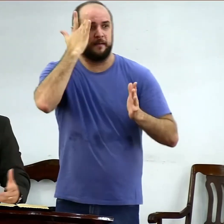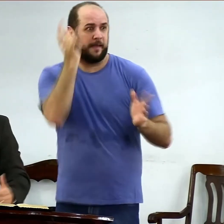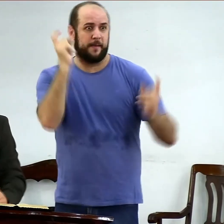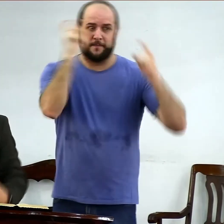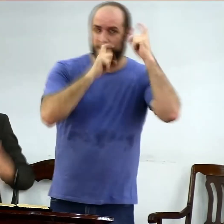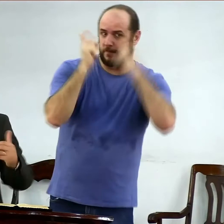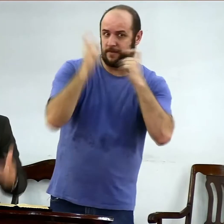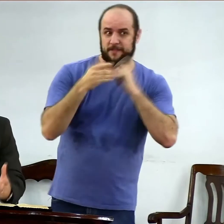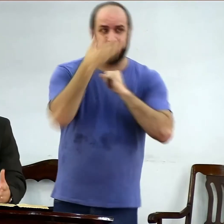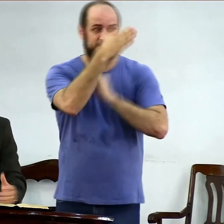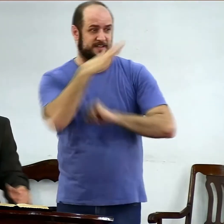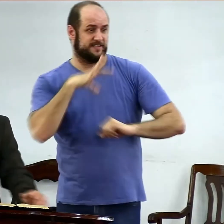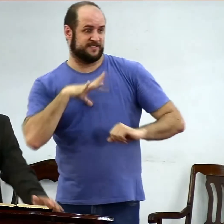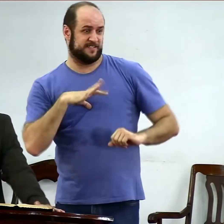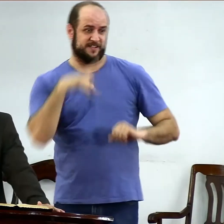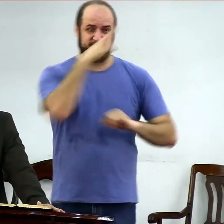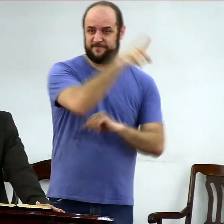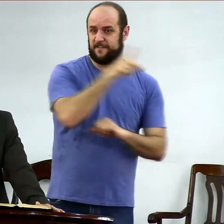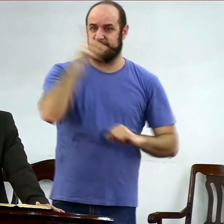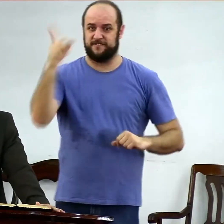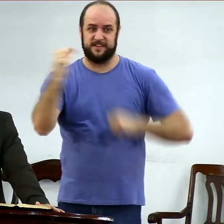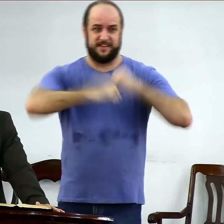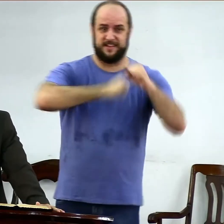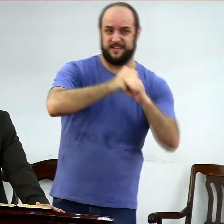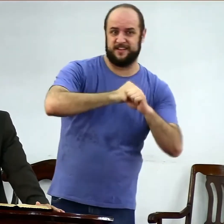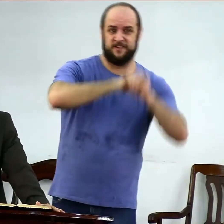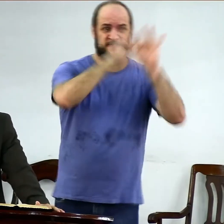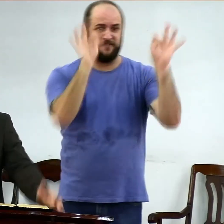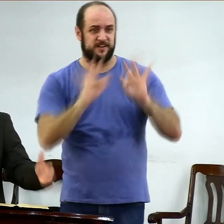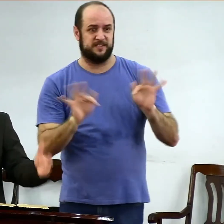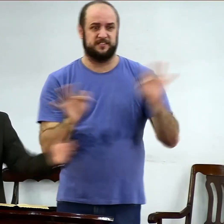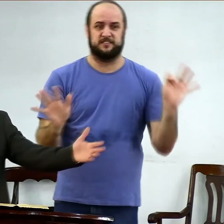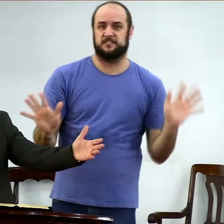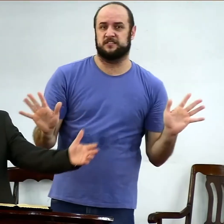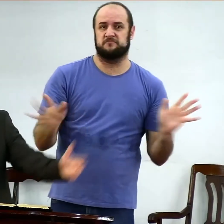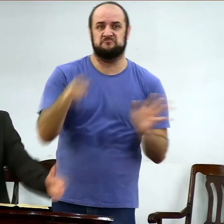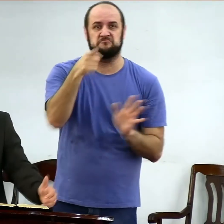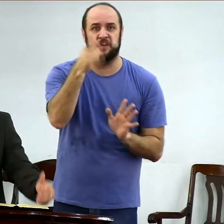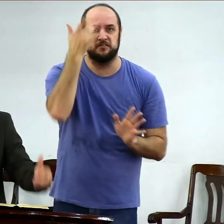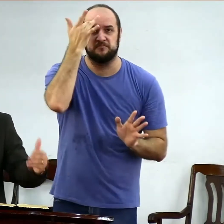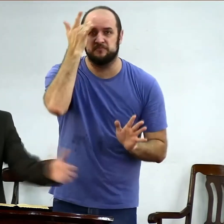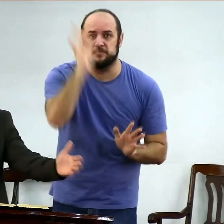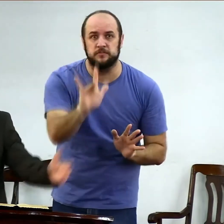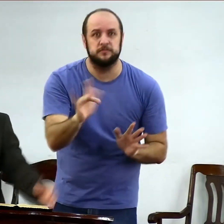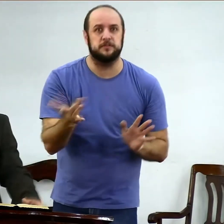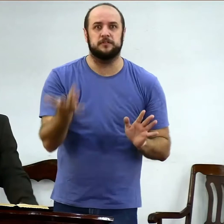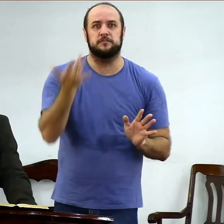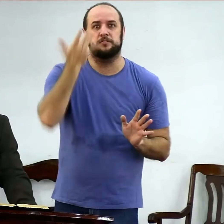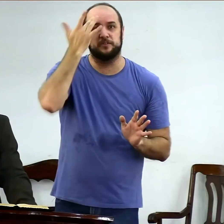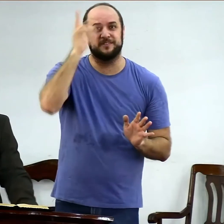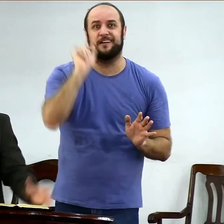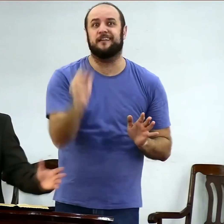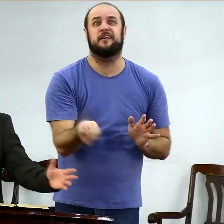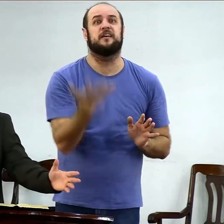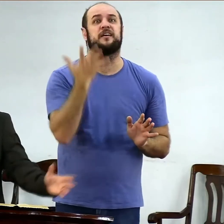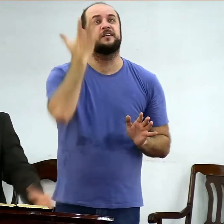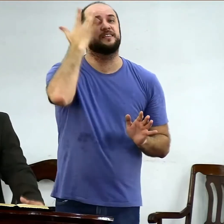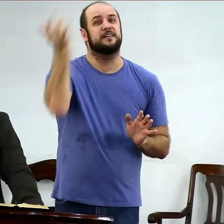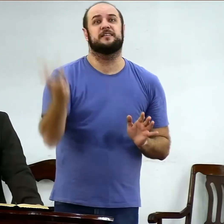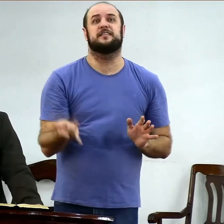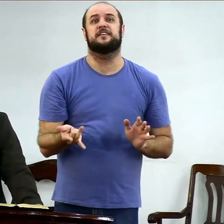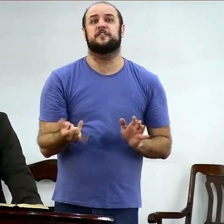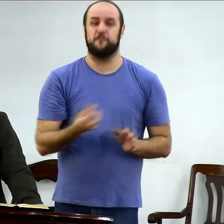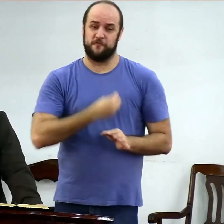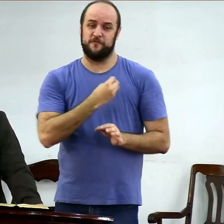para a cidade tal, e lá passaremos o ano, e negociaremos e teremos lucros. Vós não sabeis o que sucederá amanhã, que é a vossa